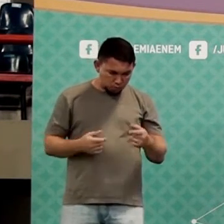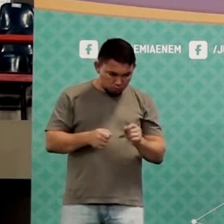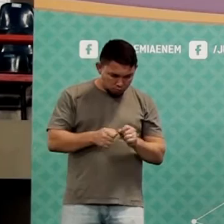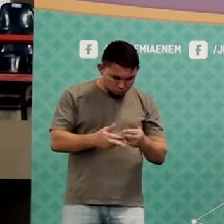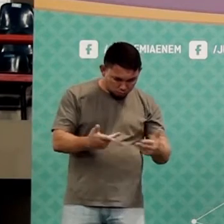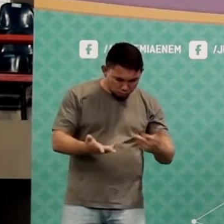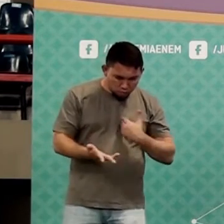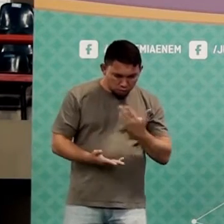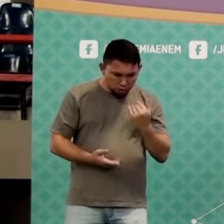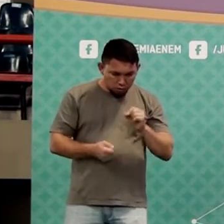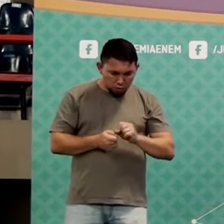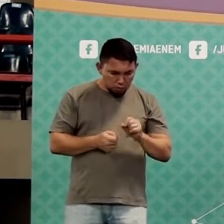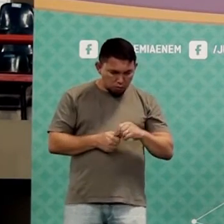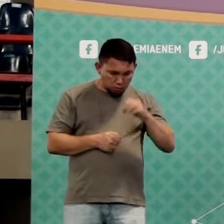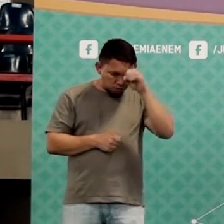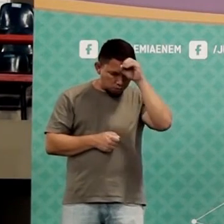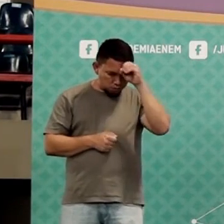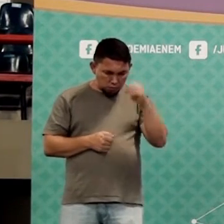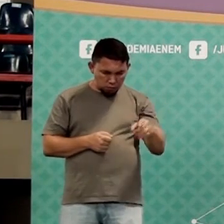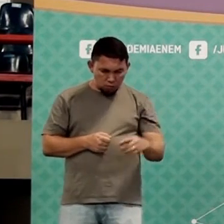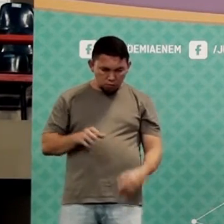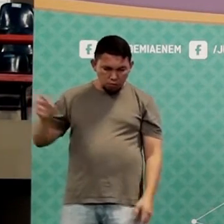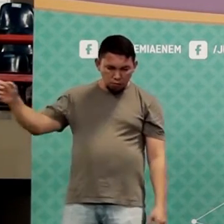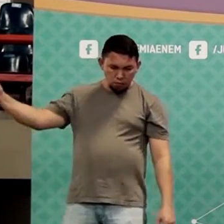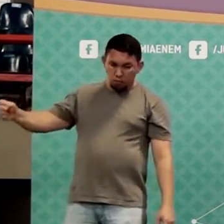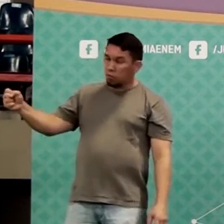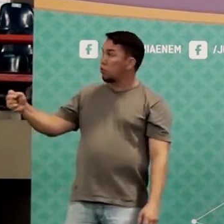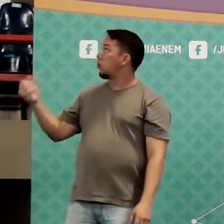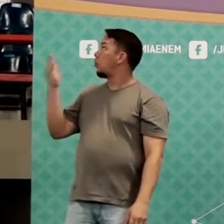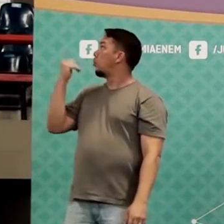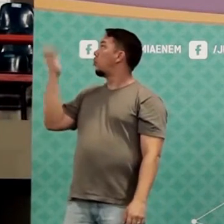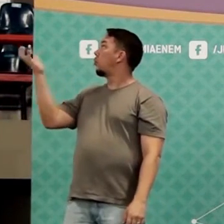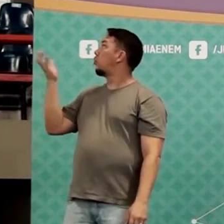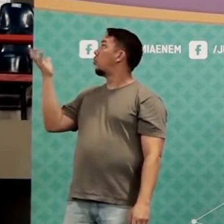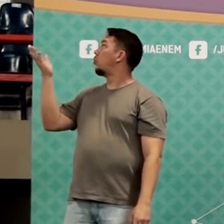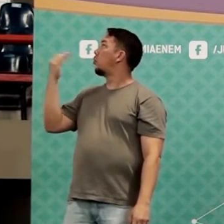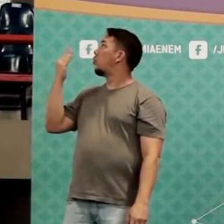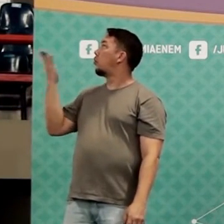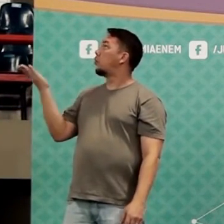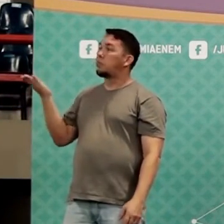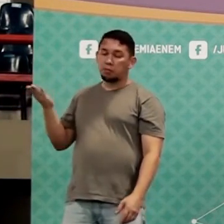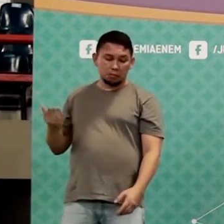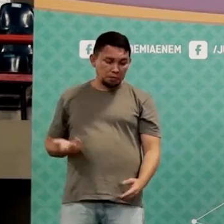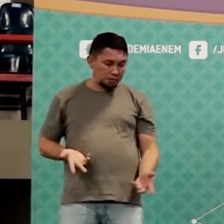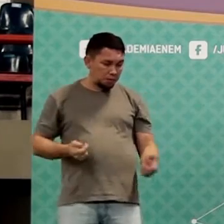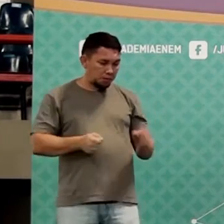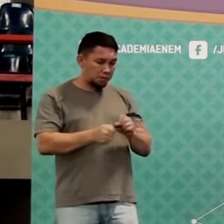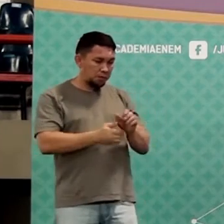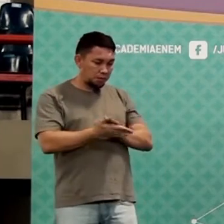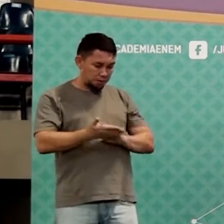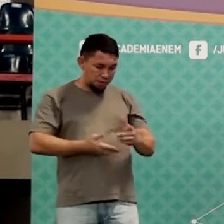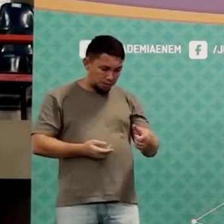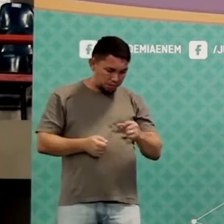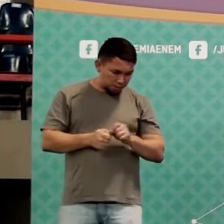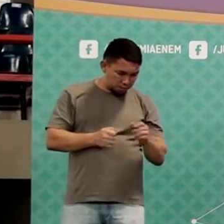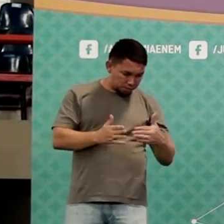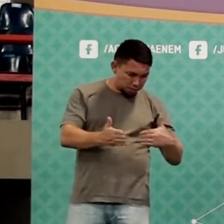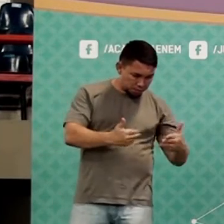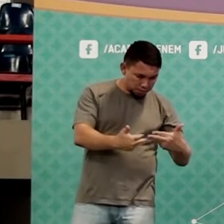mas não tem o alimento. Aí você tinha que pedir comida. Não adiantou de nada ter a